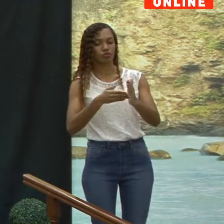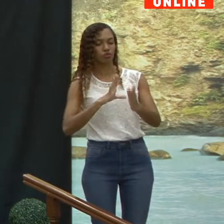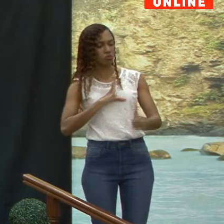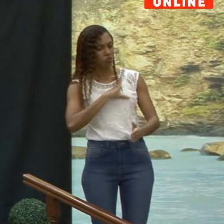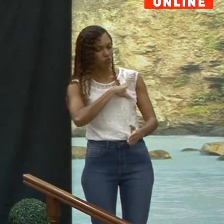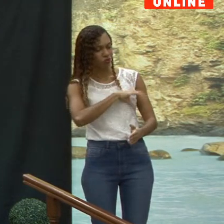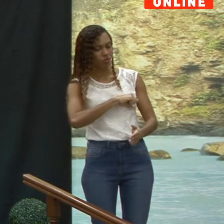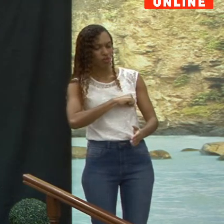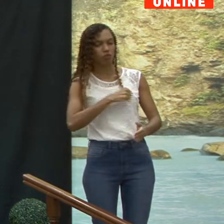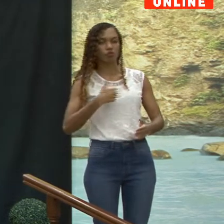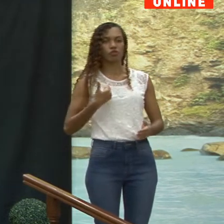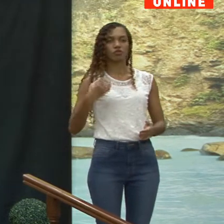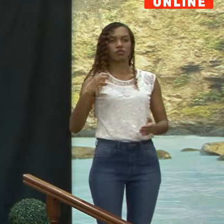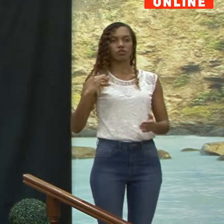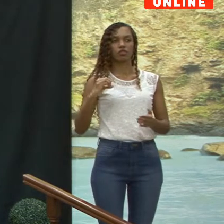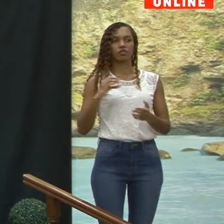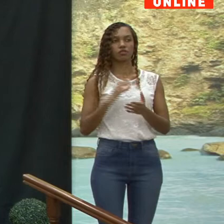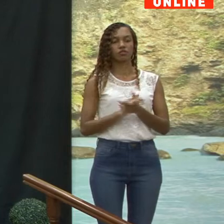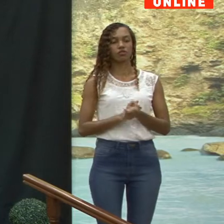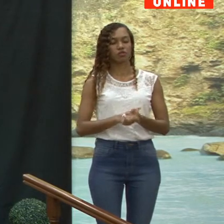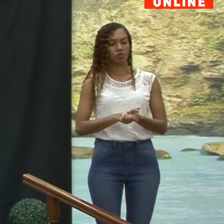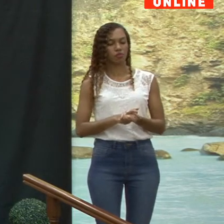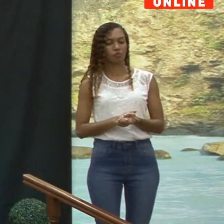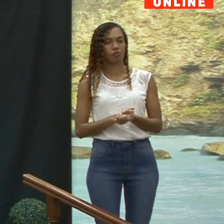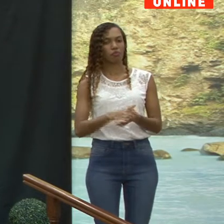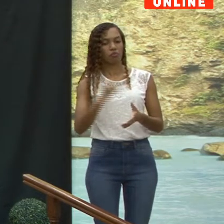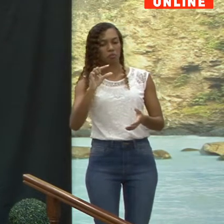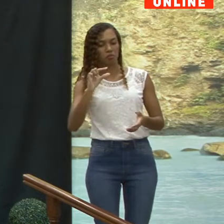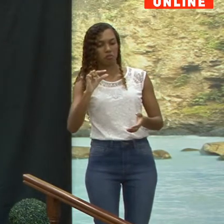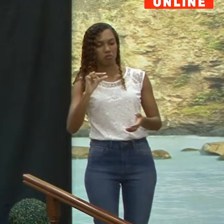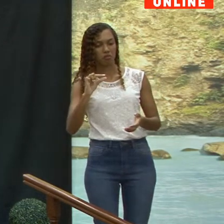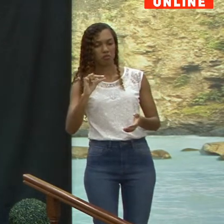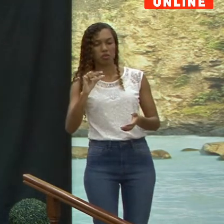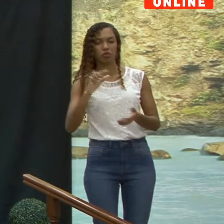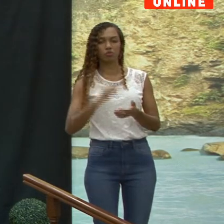Porque tinha menos 10.